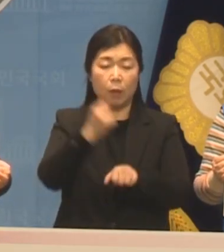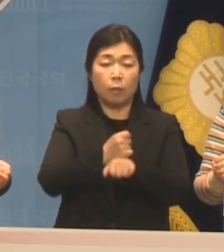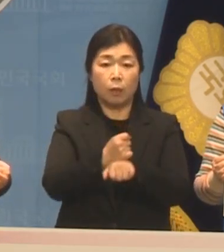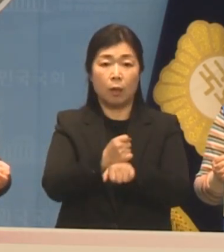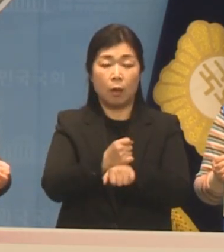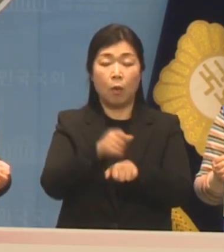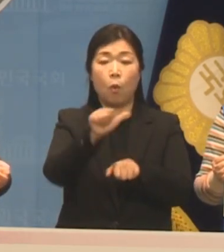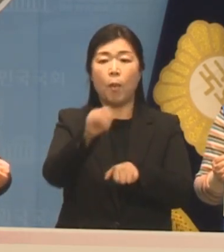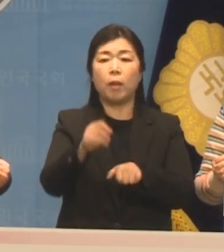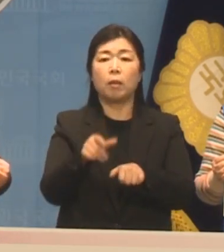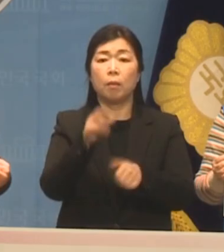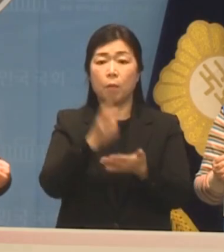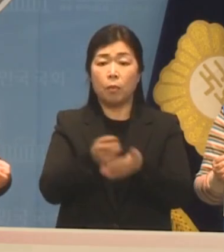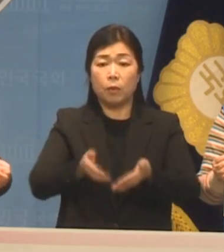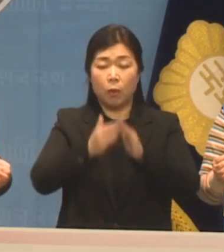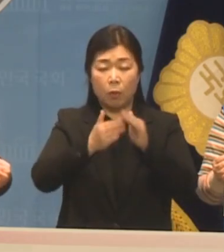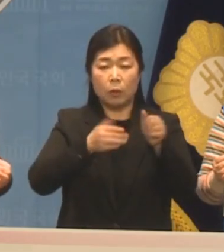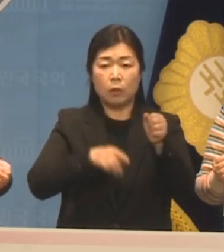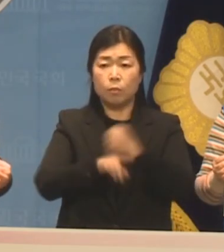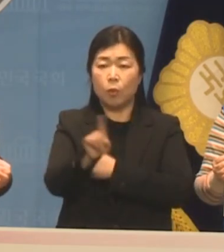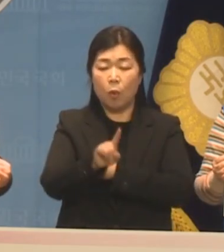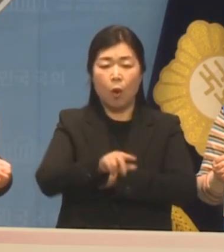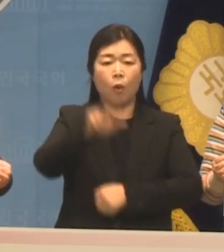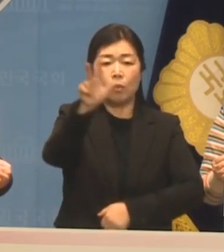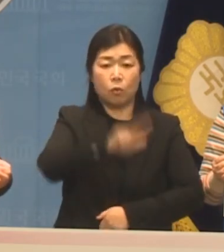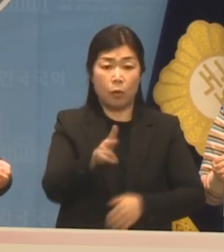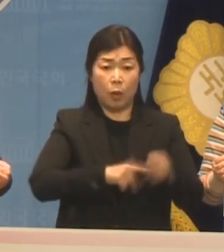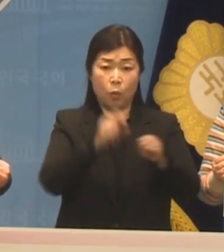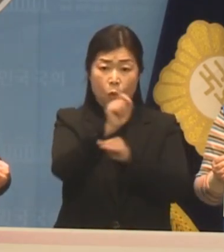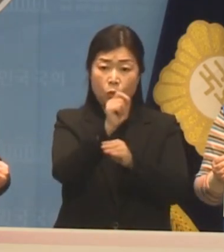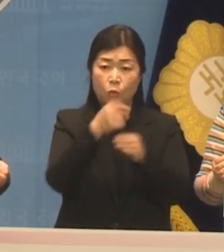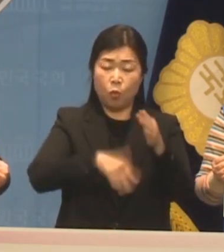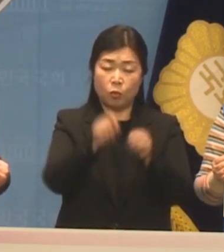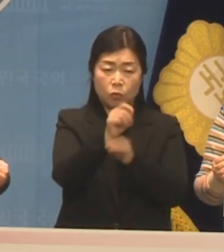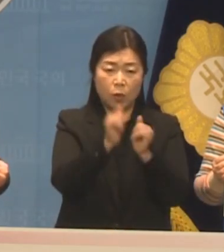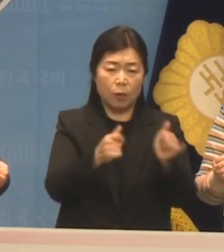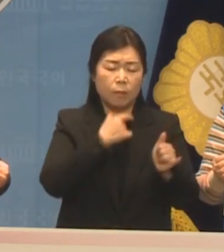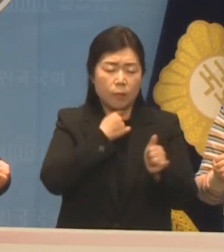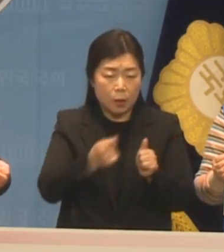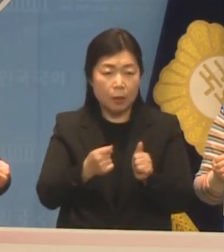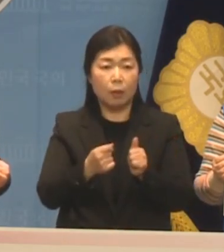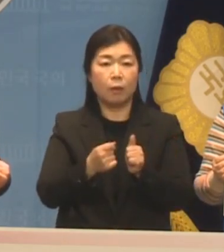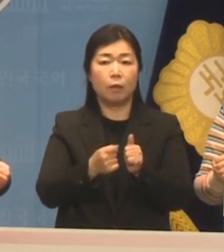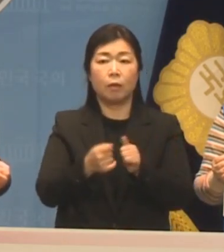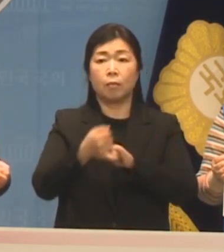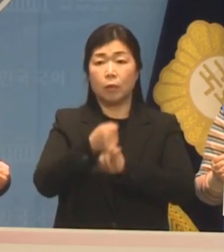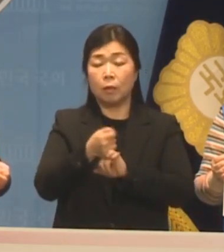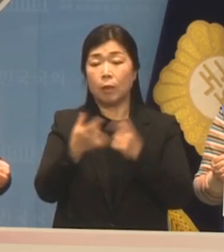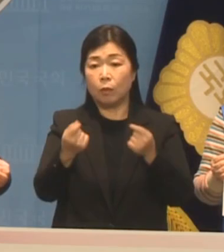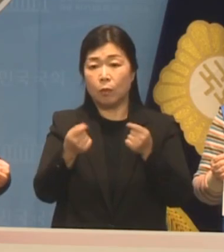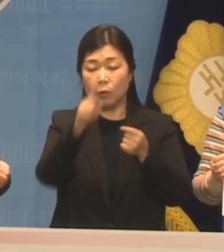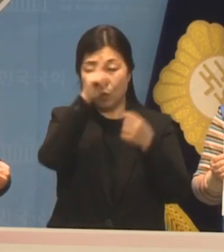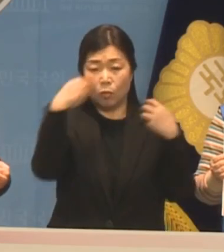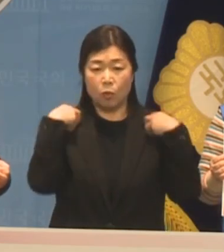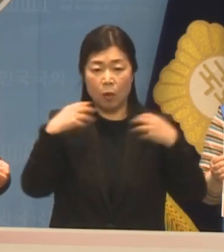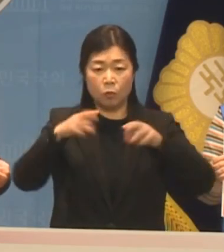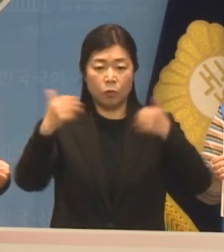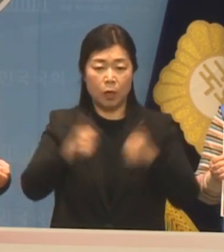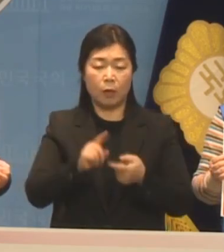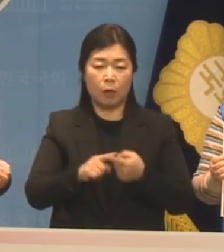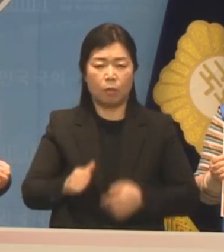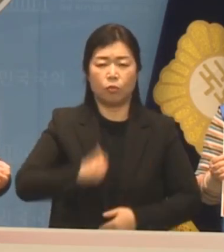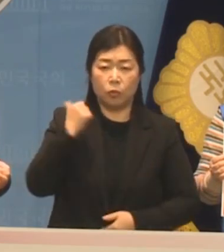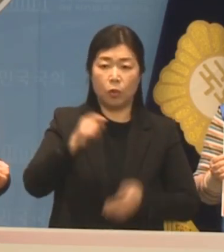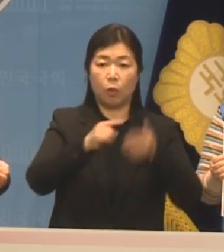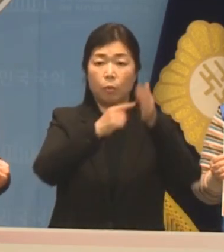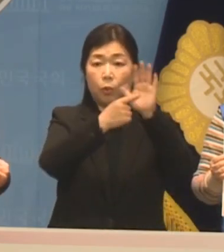있는 공무원들의 간절한 염원이 될 것이며 아울러 정부와 국회에 대한 분노의